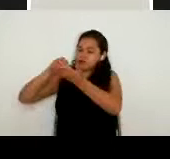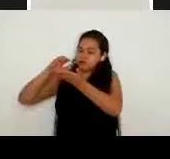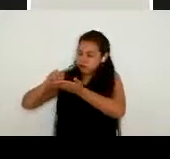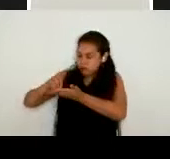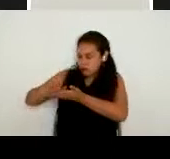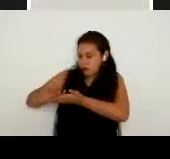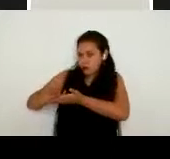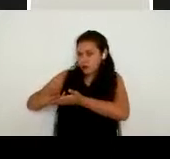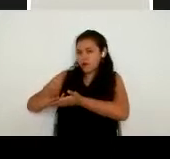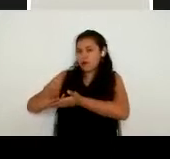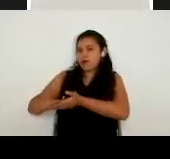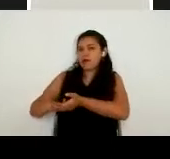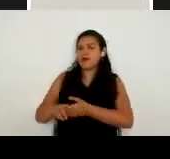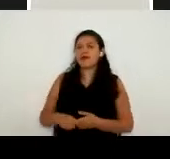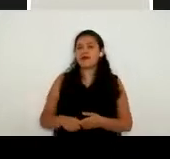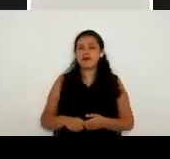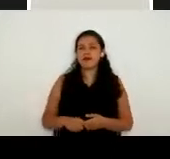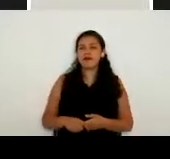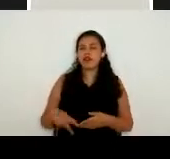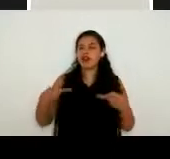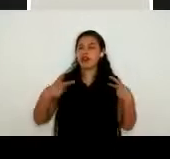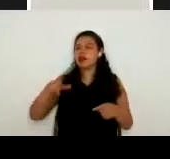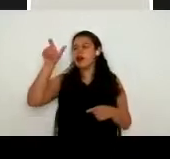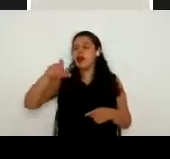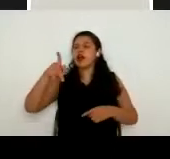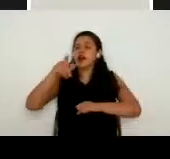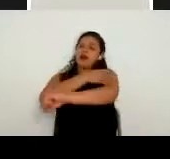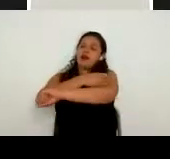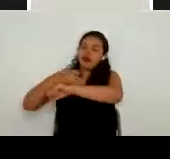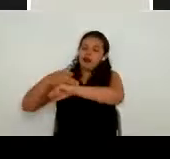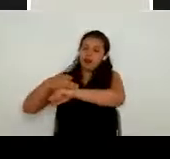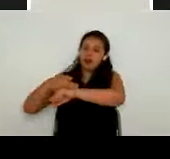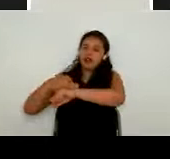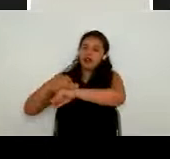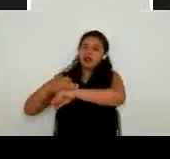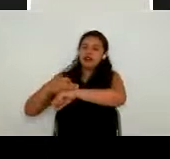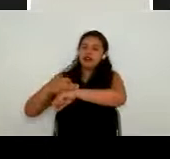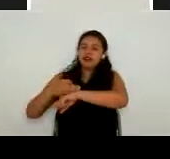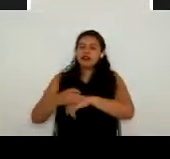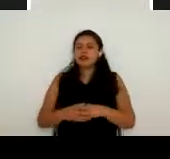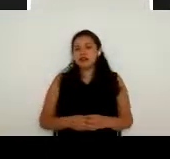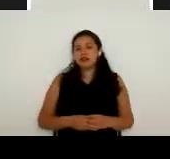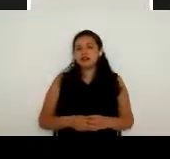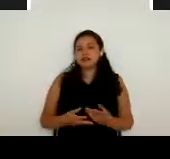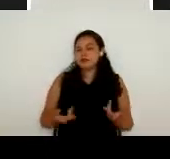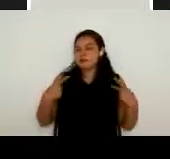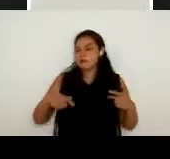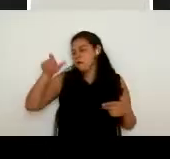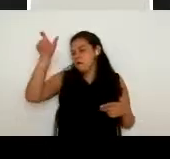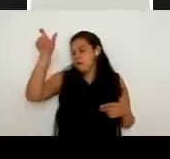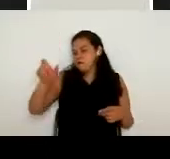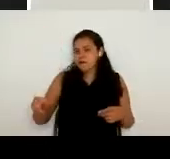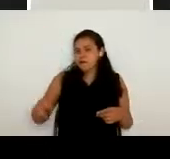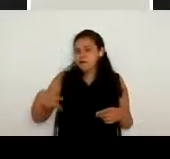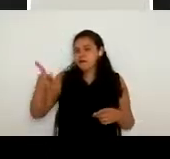de caracterizar a la al sujeto ya la familia verdad el sujeto de la intervención o el sujeto que demanda el servicio